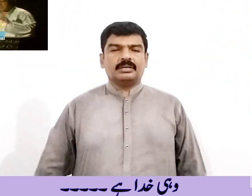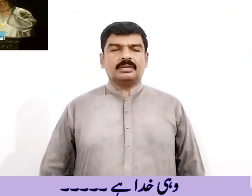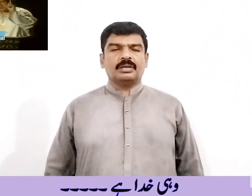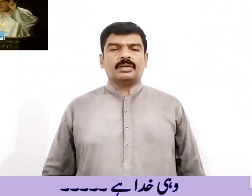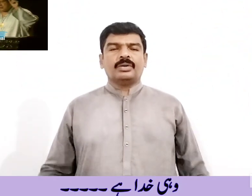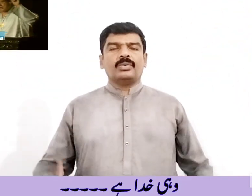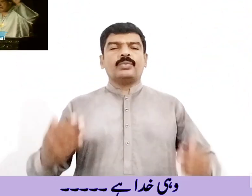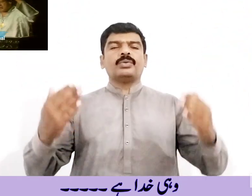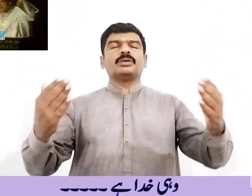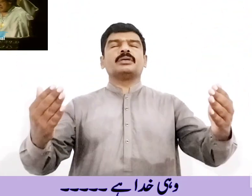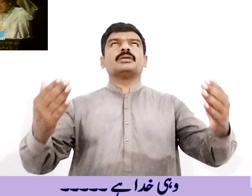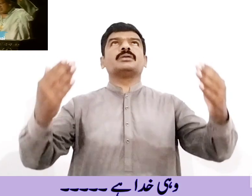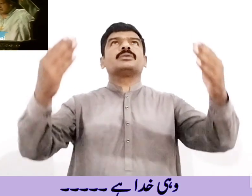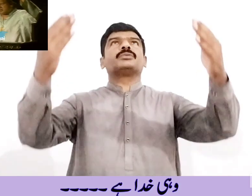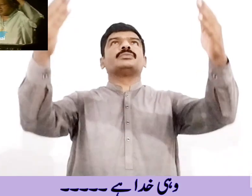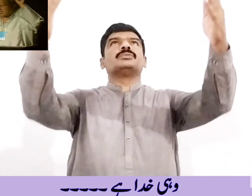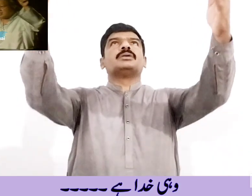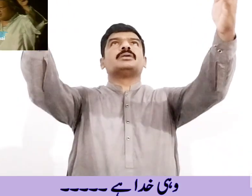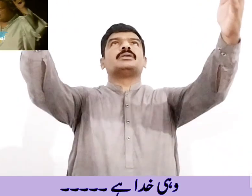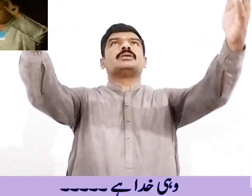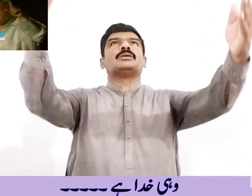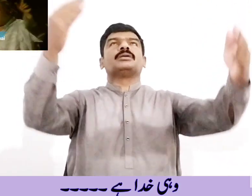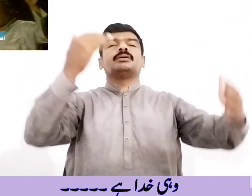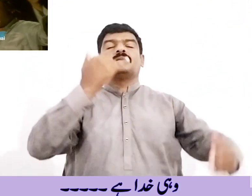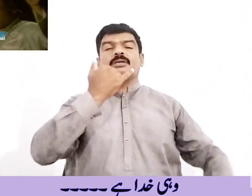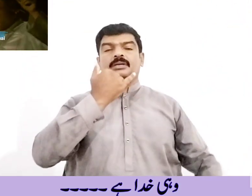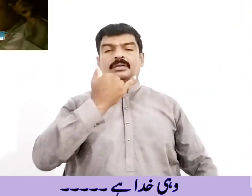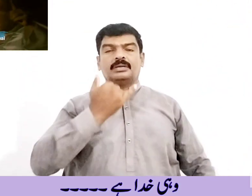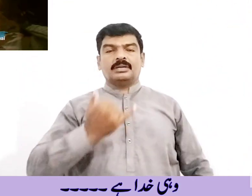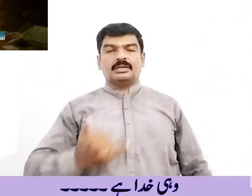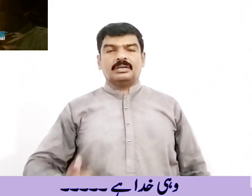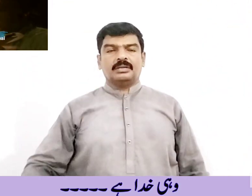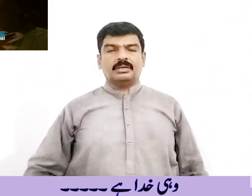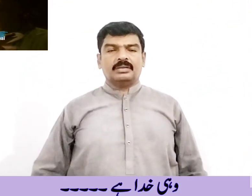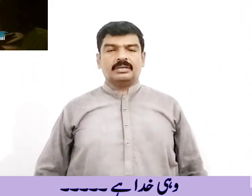है, वही खुदा